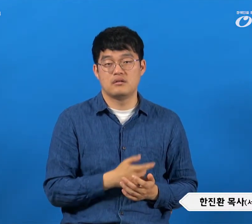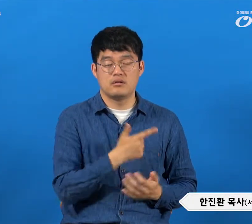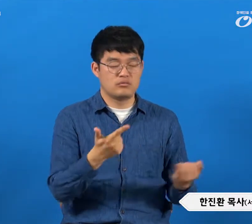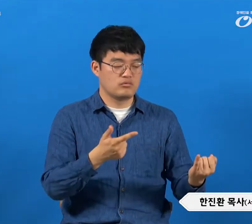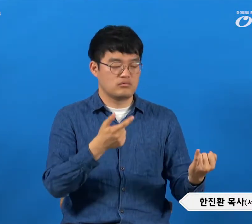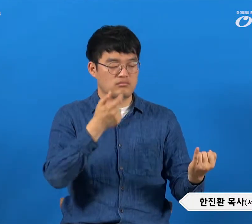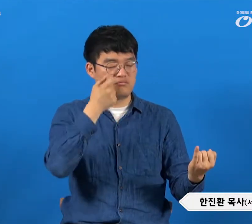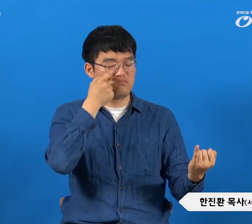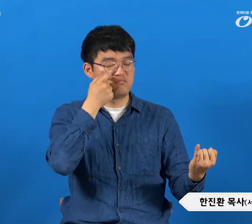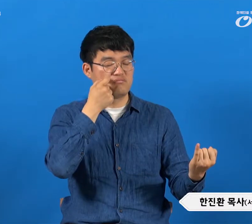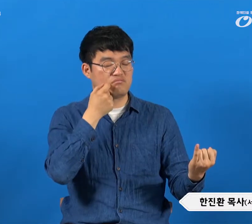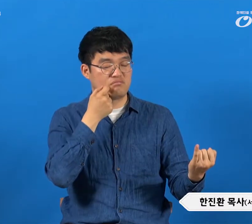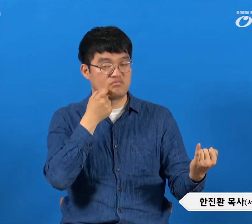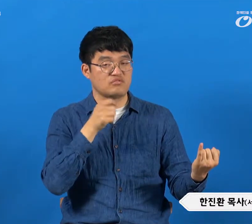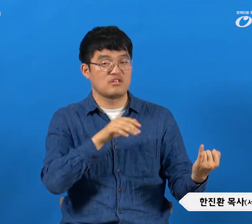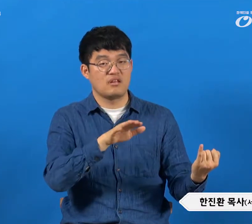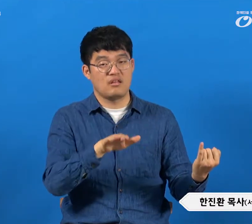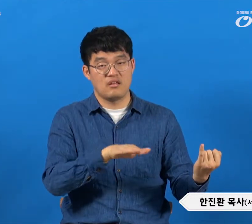너무나도 불쌍합니다.